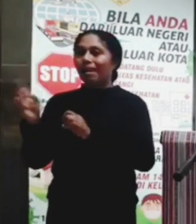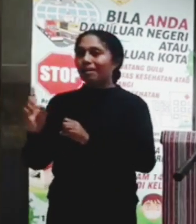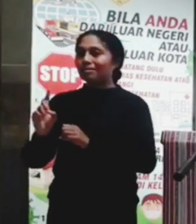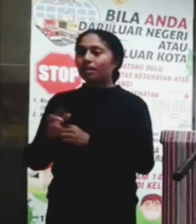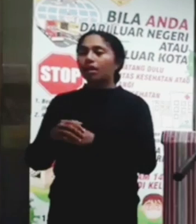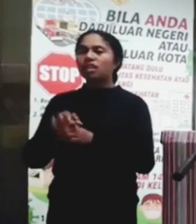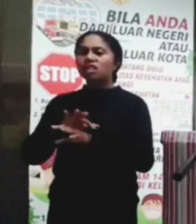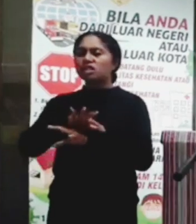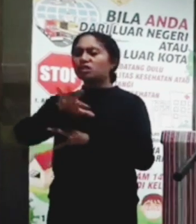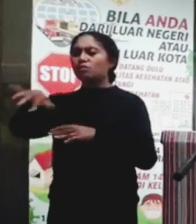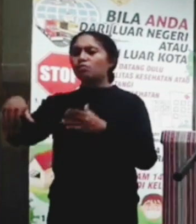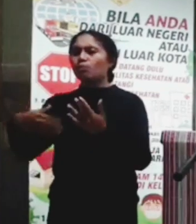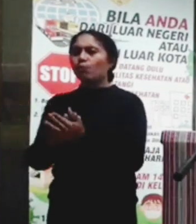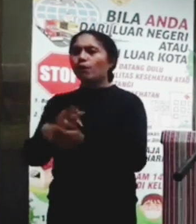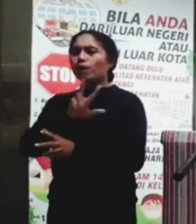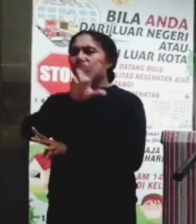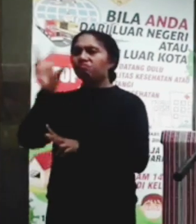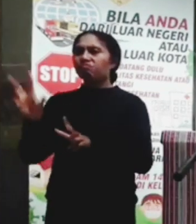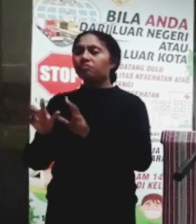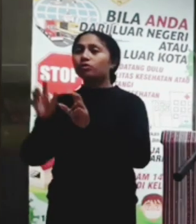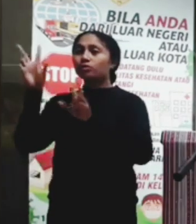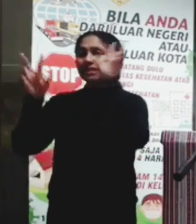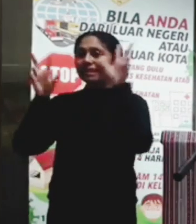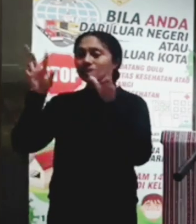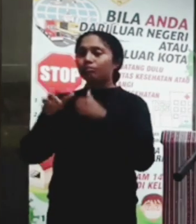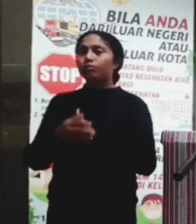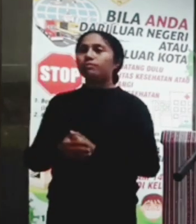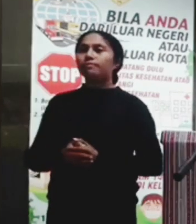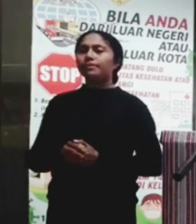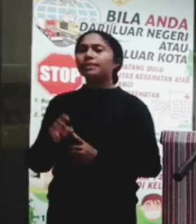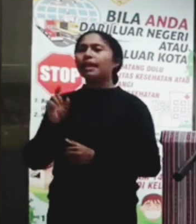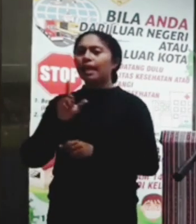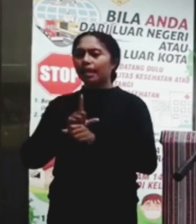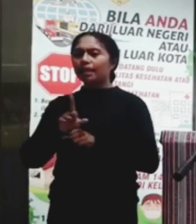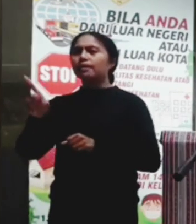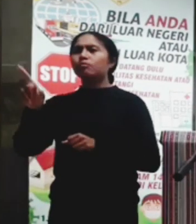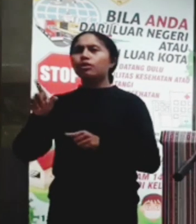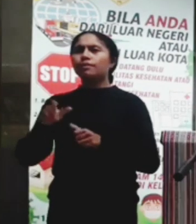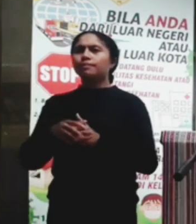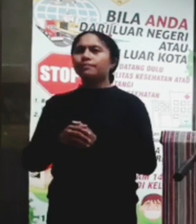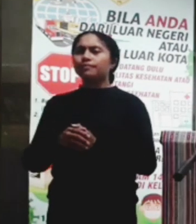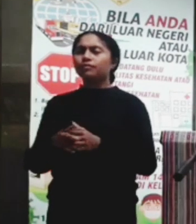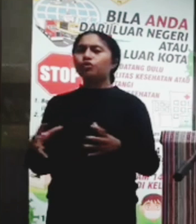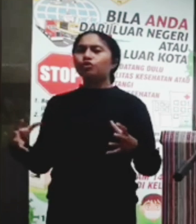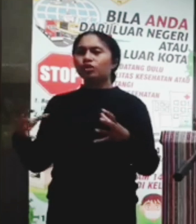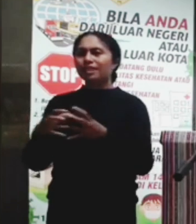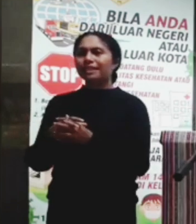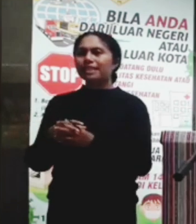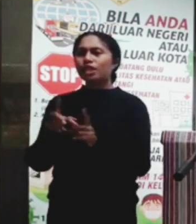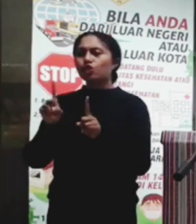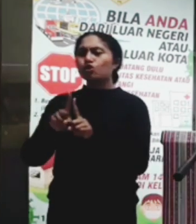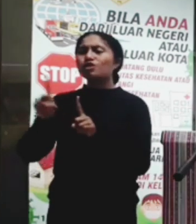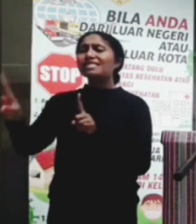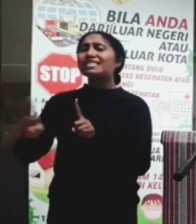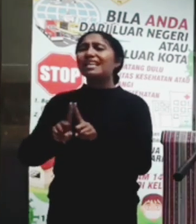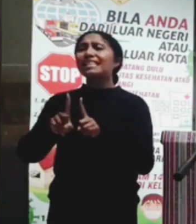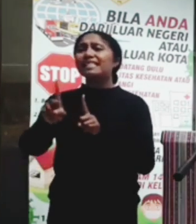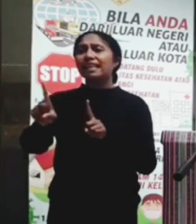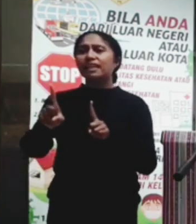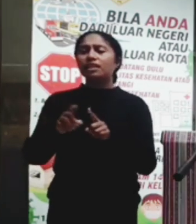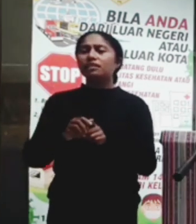di seluruh wilayah nusantara Gan lalu kemudian closed sosial distensi